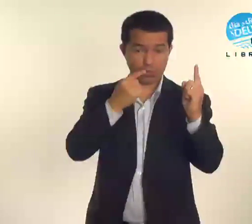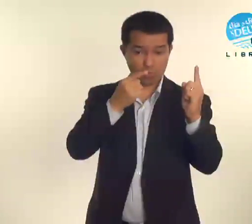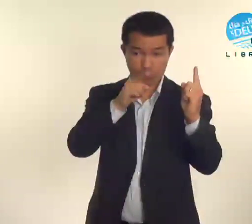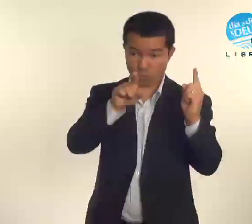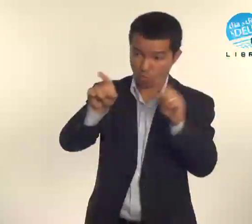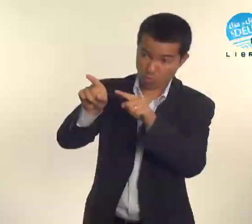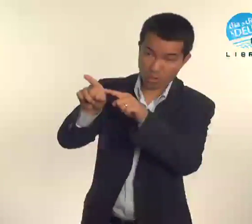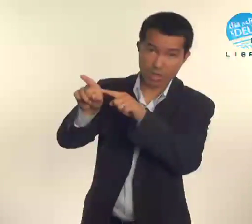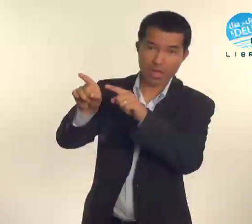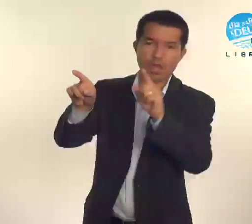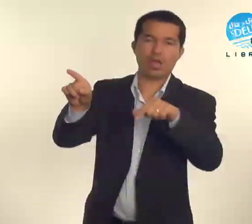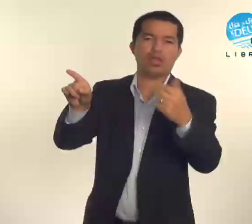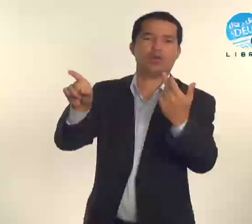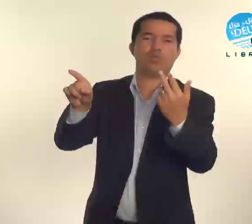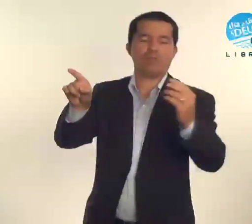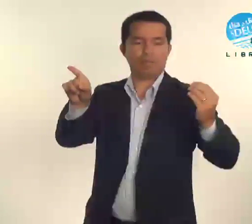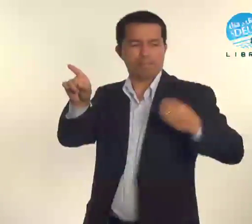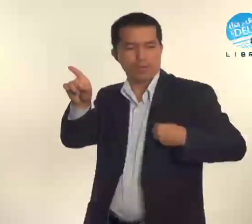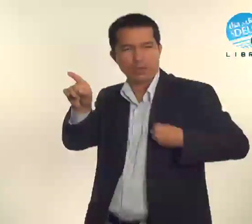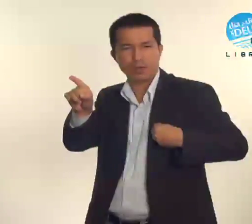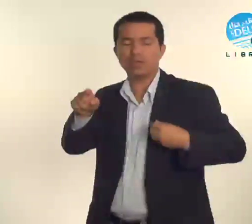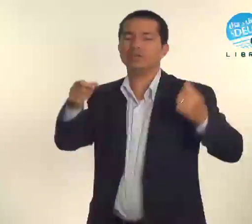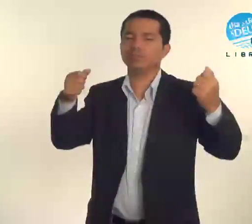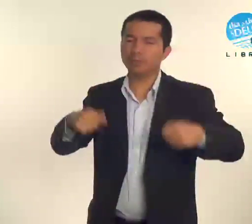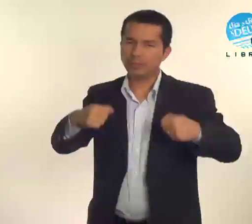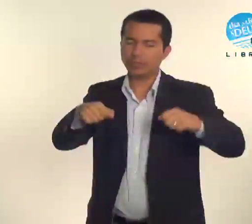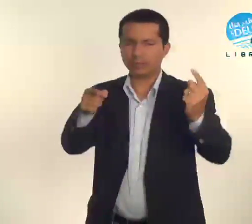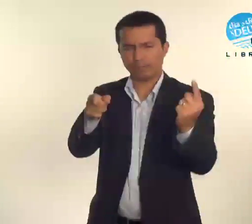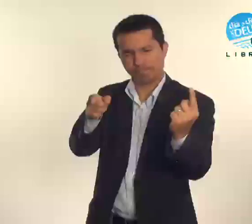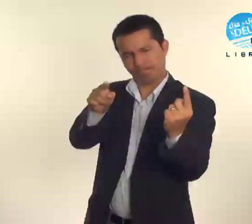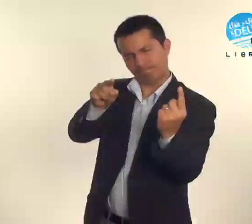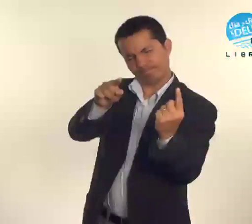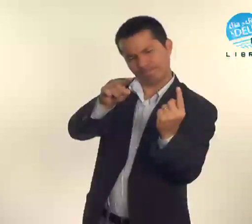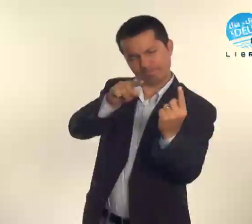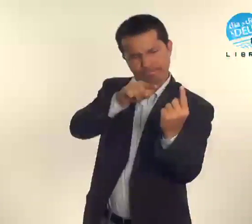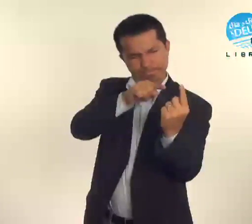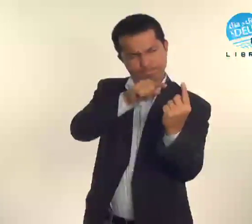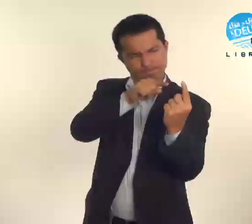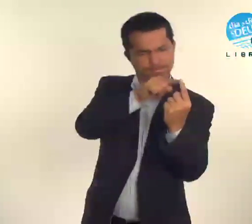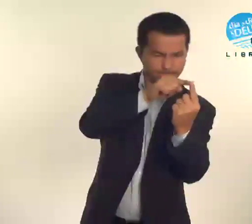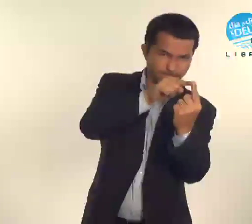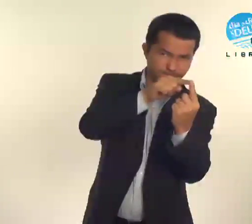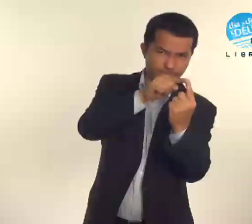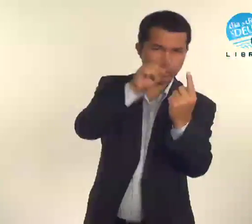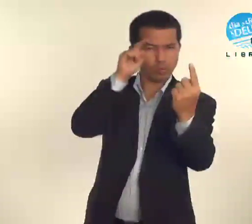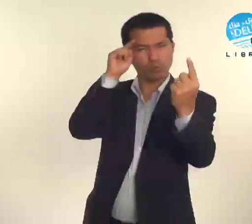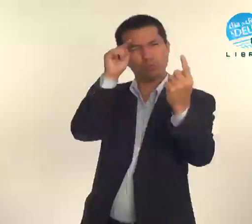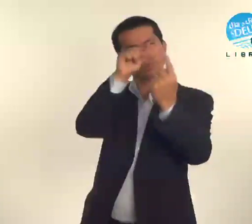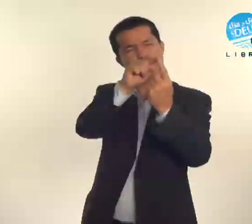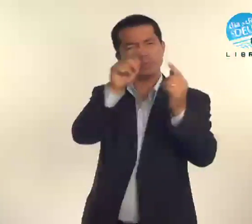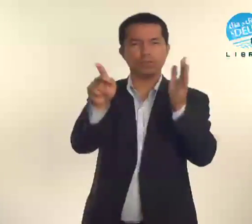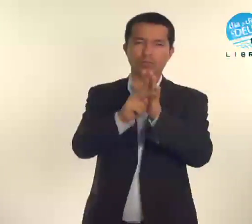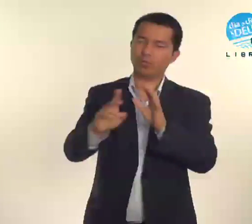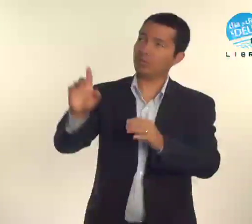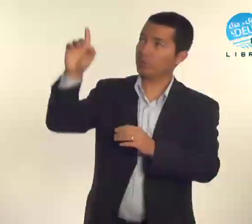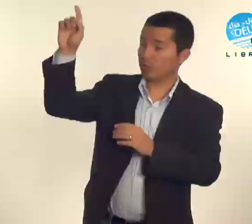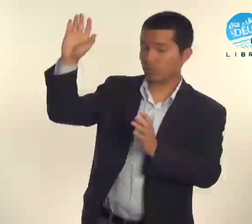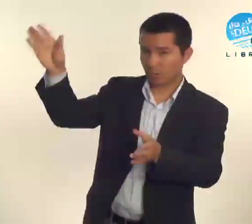E nós precisamos restaurar a nossa comunhão com Deus, porque nos afastamos